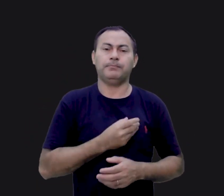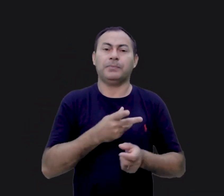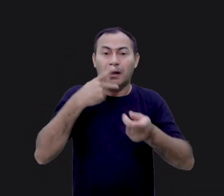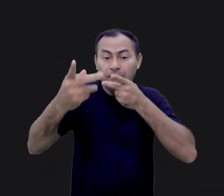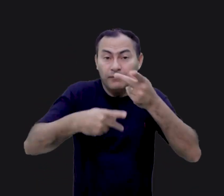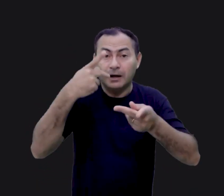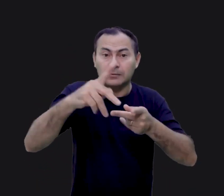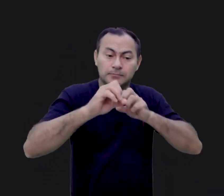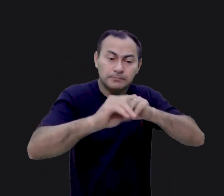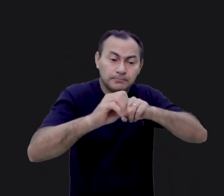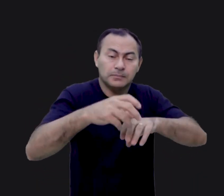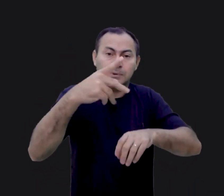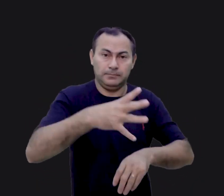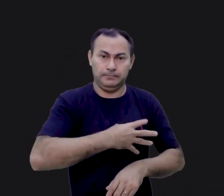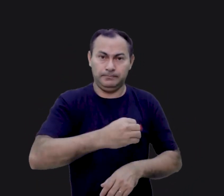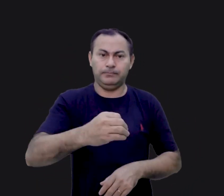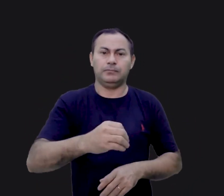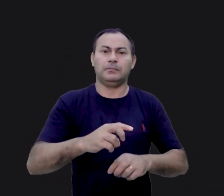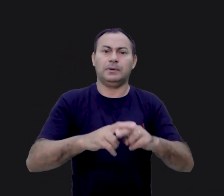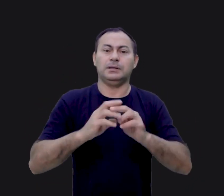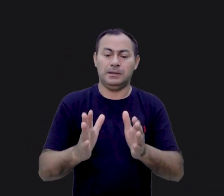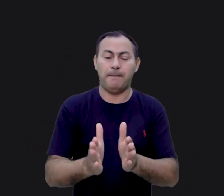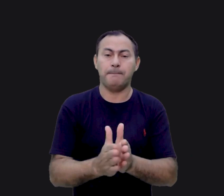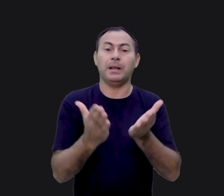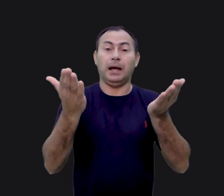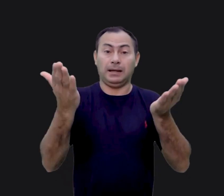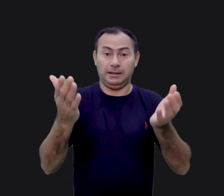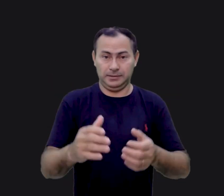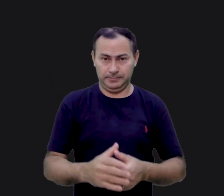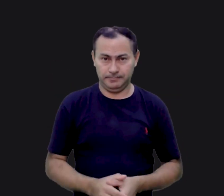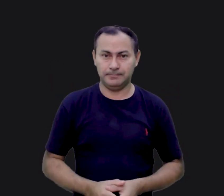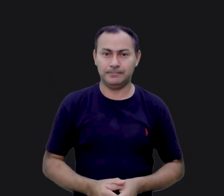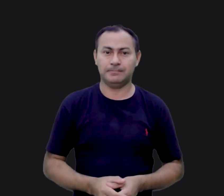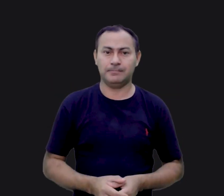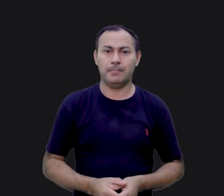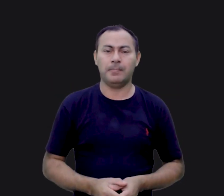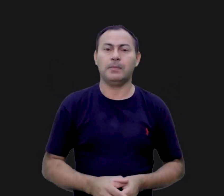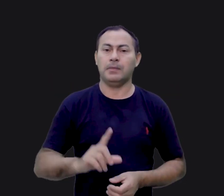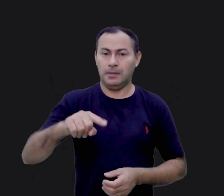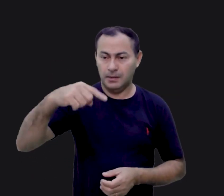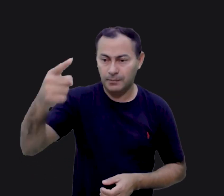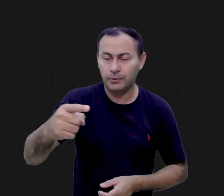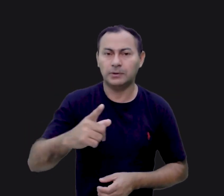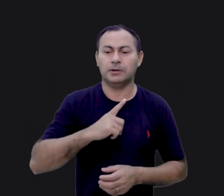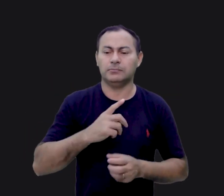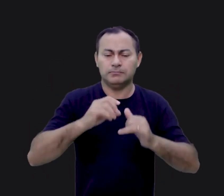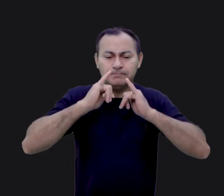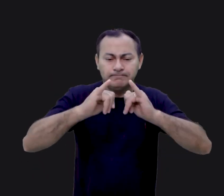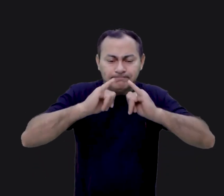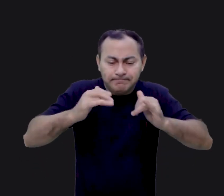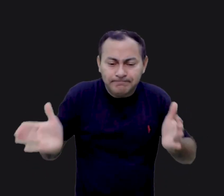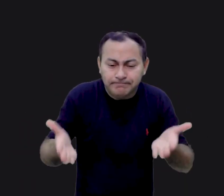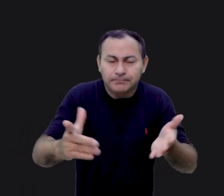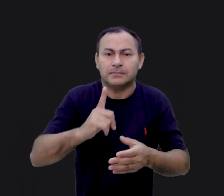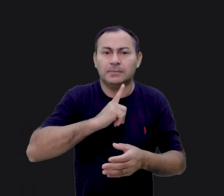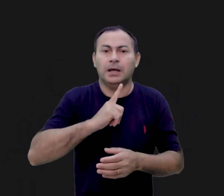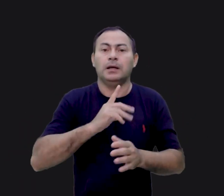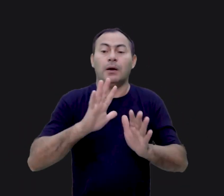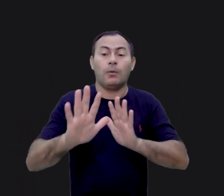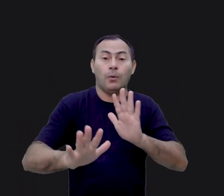que vocês falem para os seus filhos sobre esses milagres a seguir há uma exortação para que eles tomem